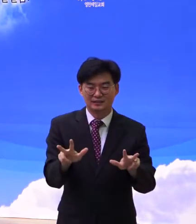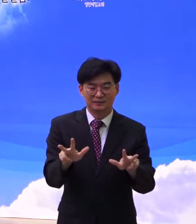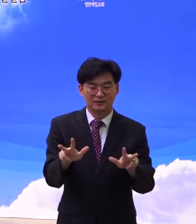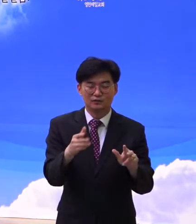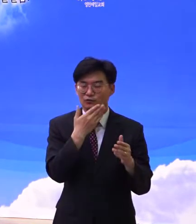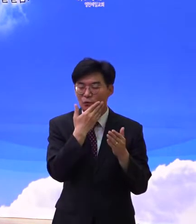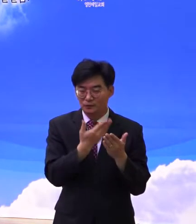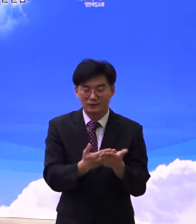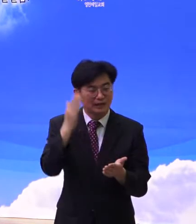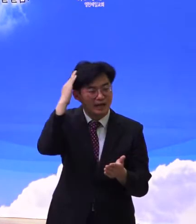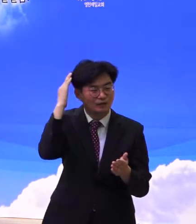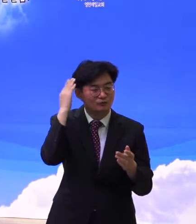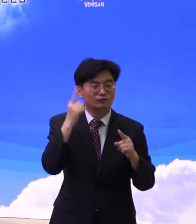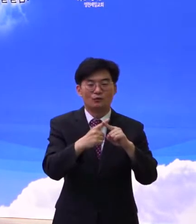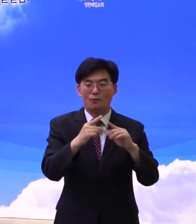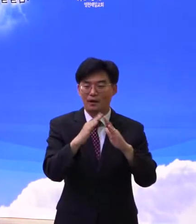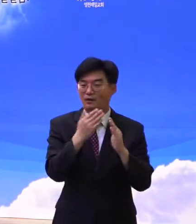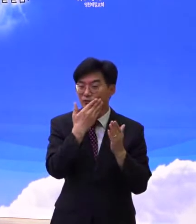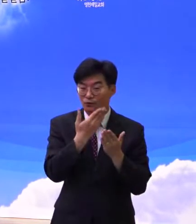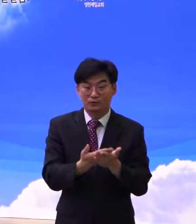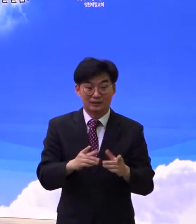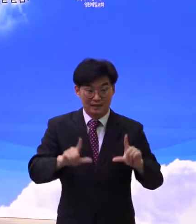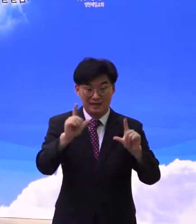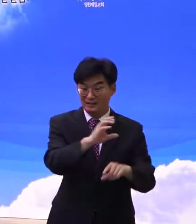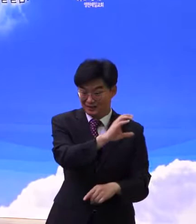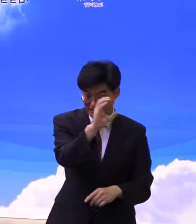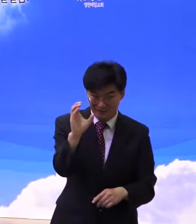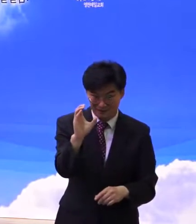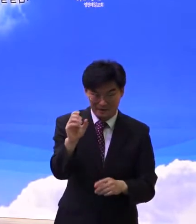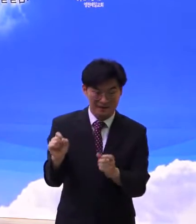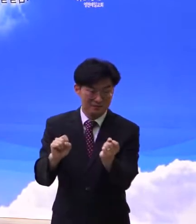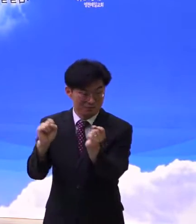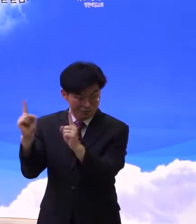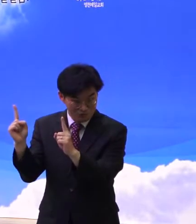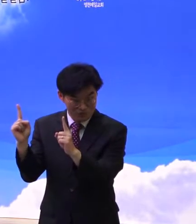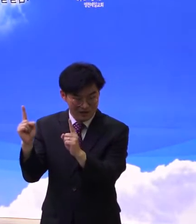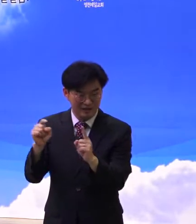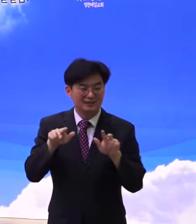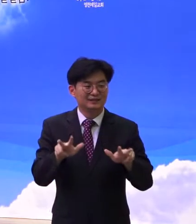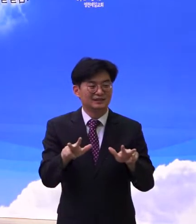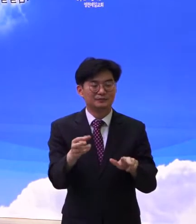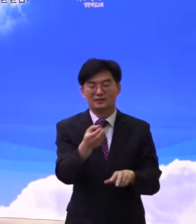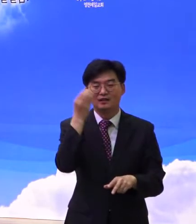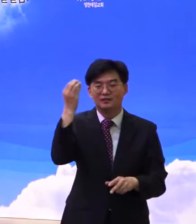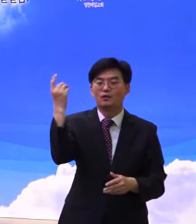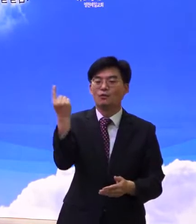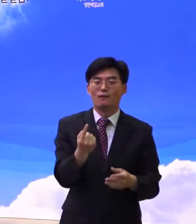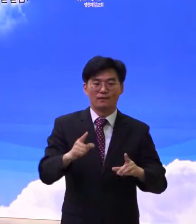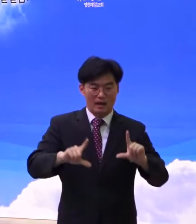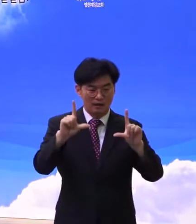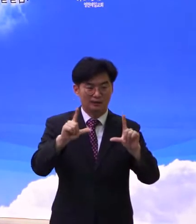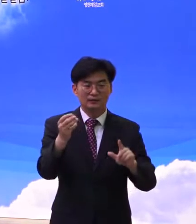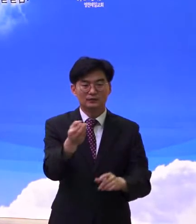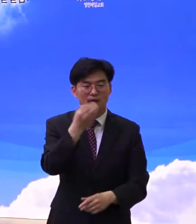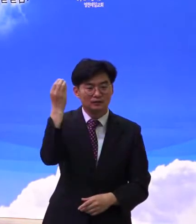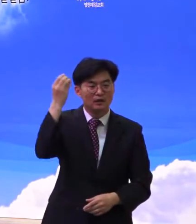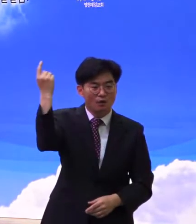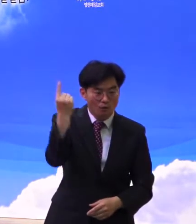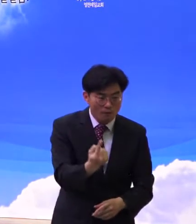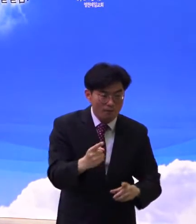좀 이때입니다. 물론 하나님의 계획은 그 전부터 있었겠지만 실제로 교회가 탄생된 것은 성경의 기록으로 볼 때의 이 날이죠.